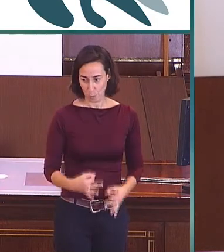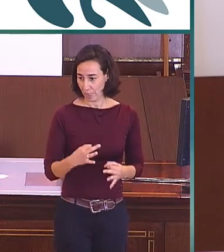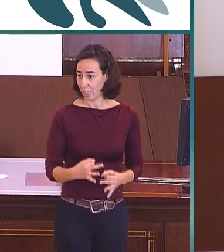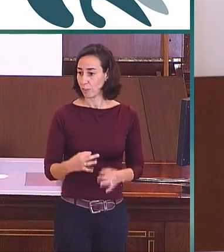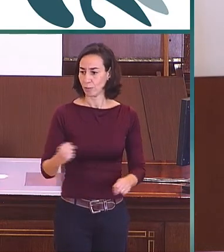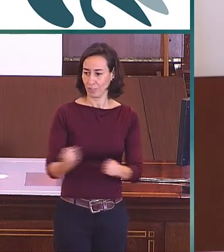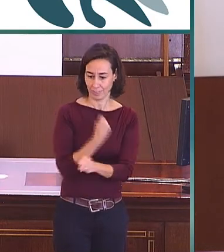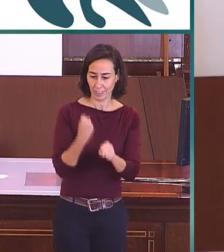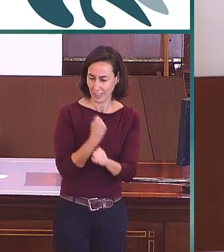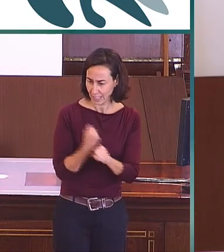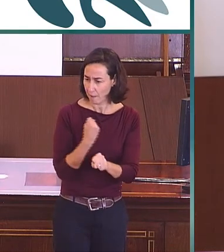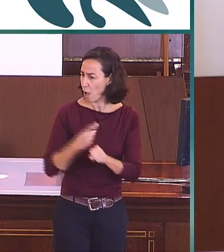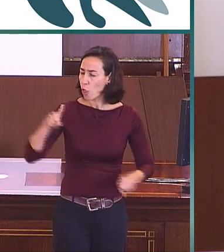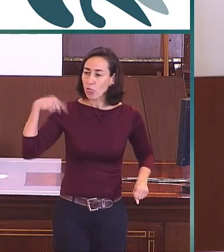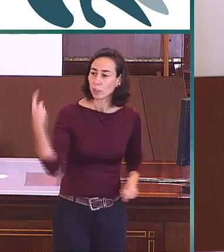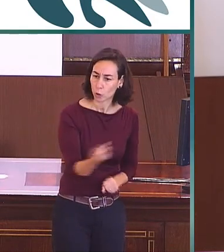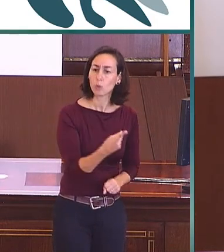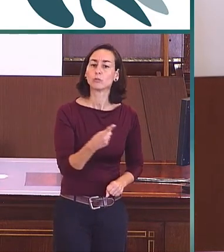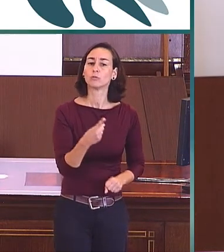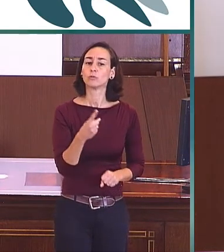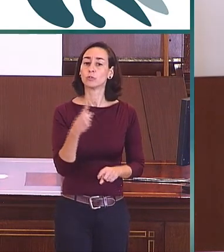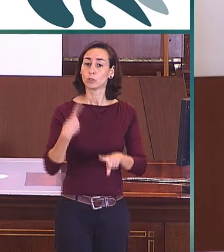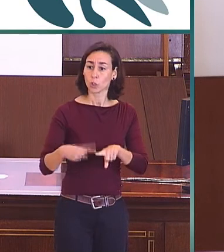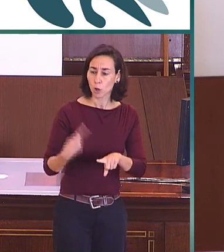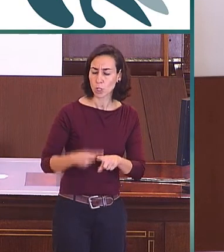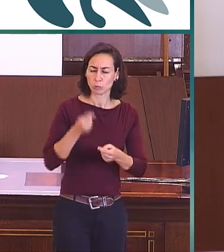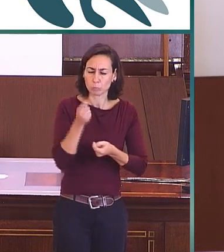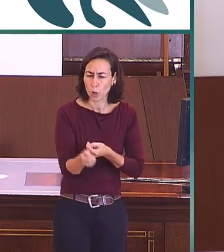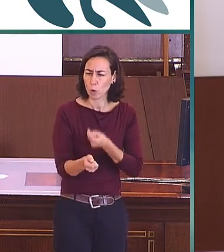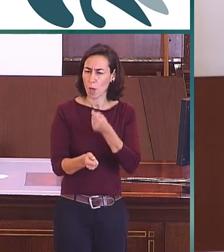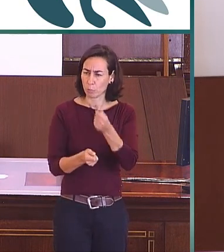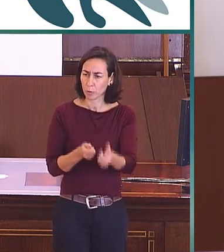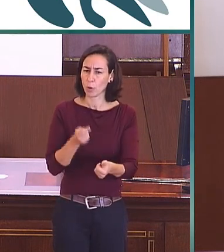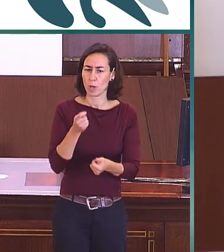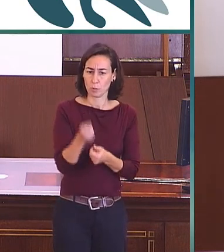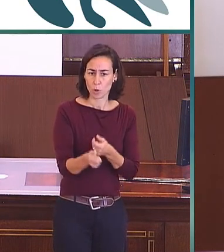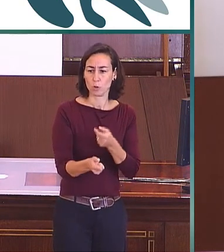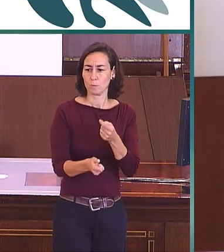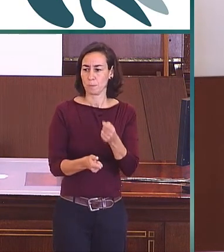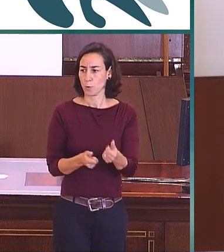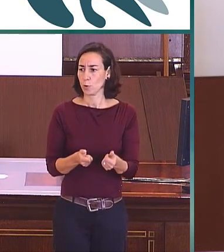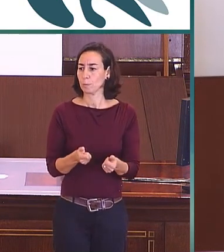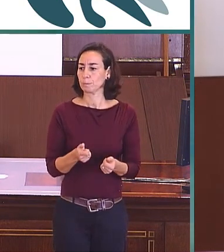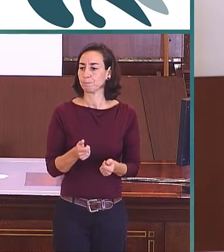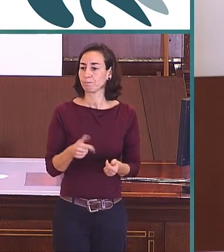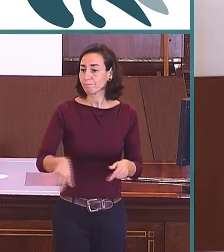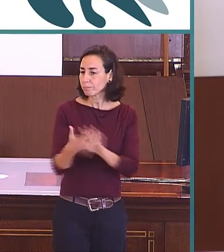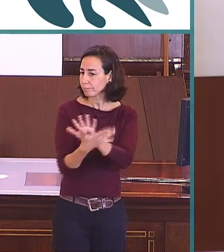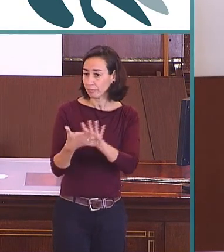trabajo de todos conseguiremos poco a poco el que la la lengua de signos española